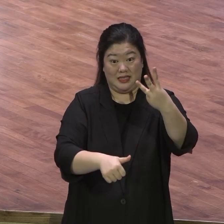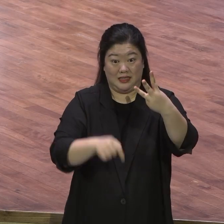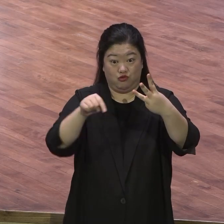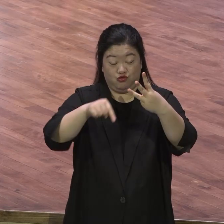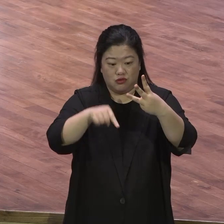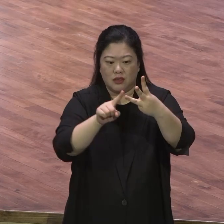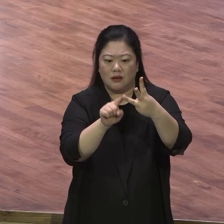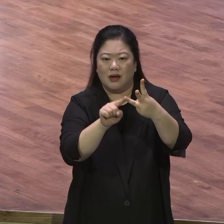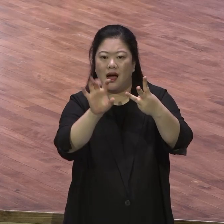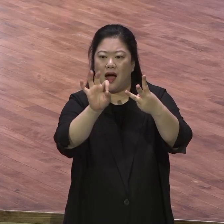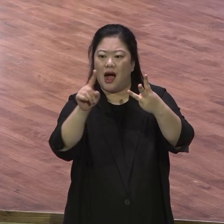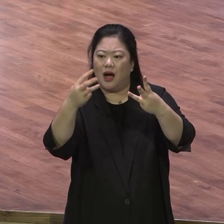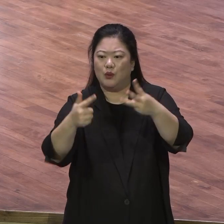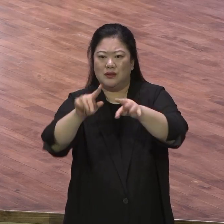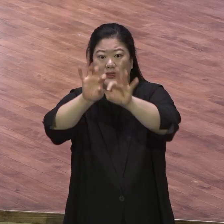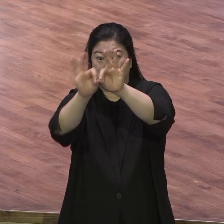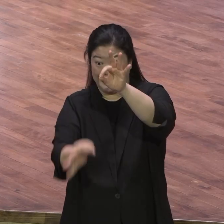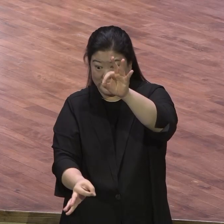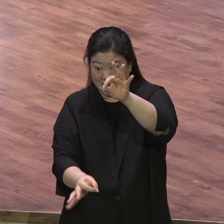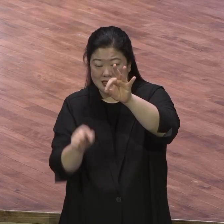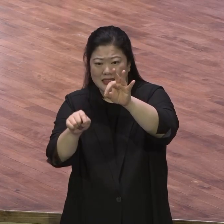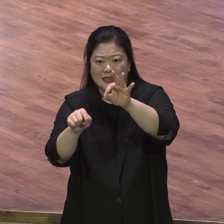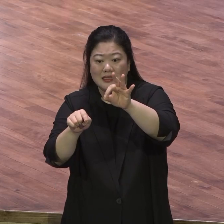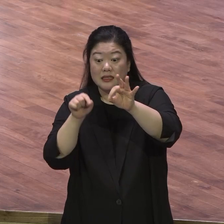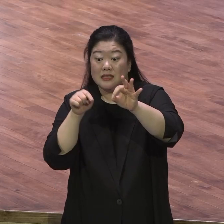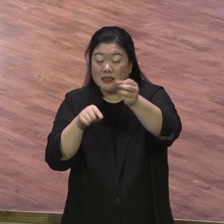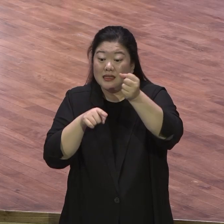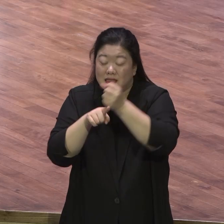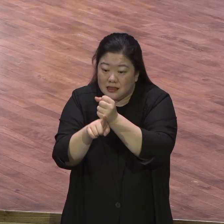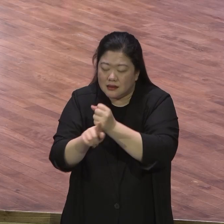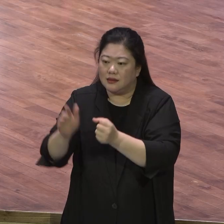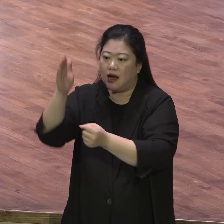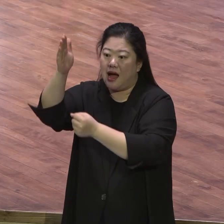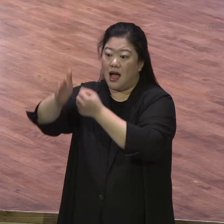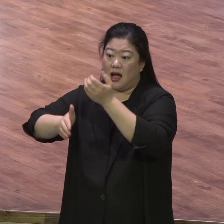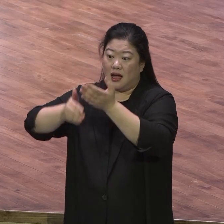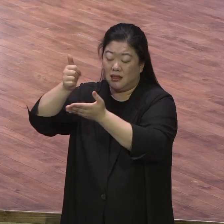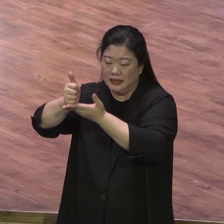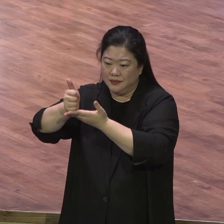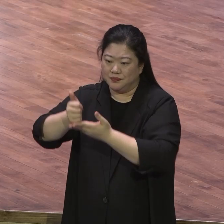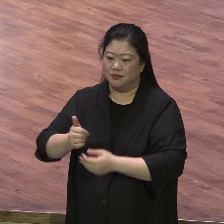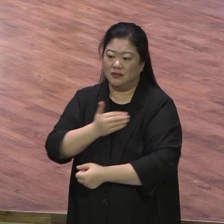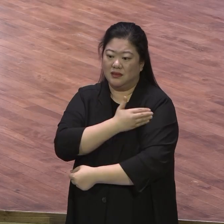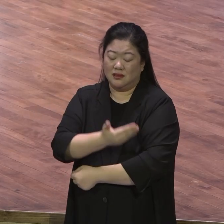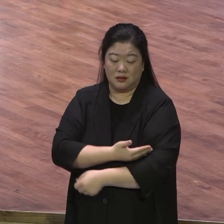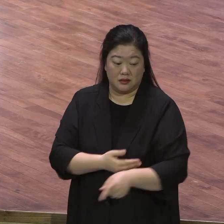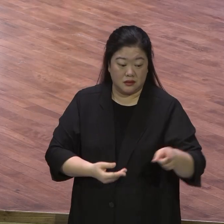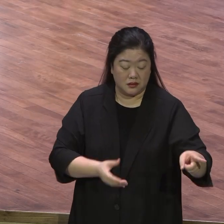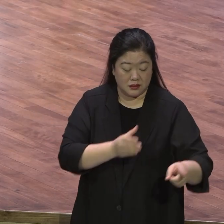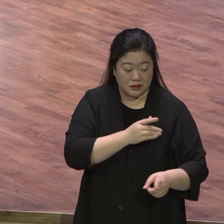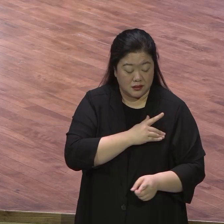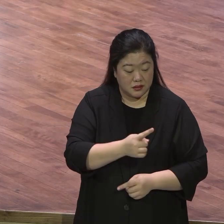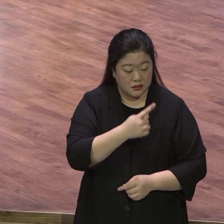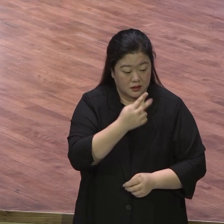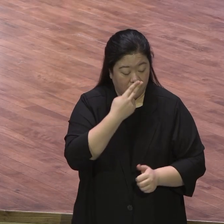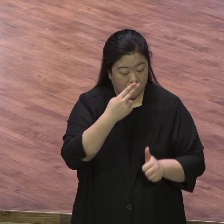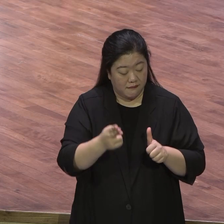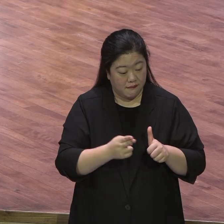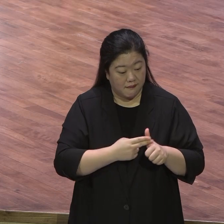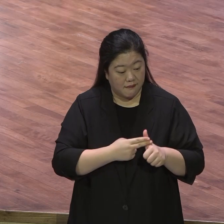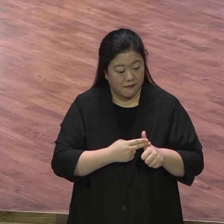하나님의 권위에 대해서 도전하는 교만을 보여서는 안 된다 그들이